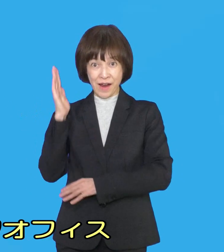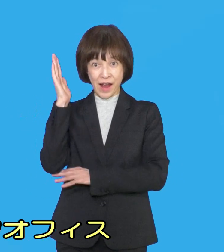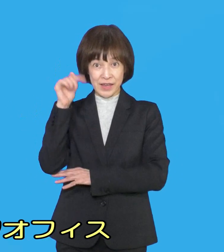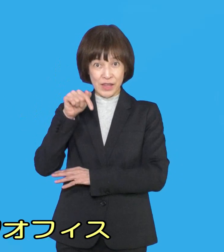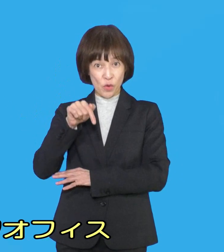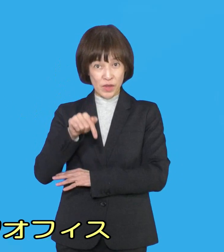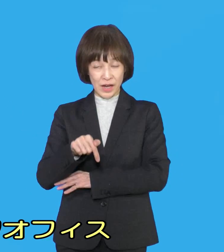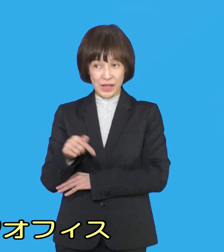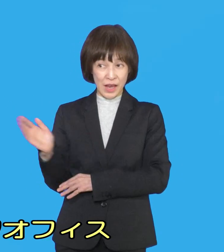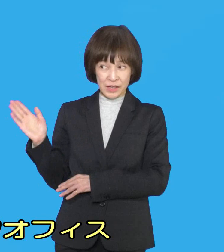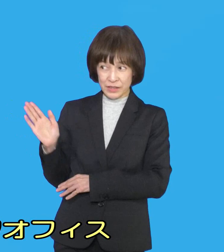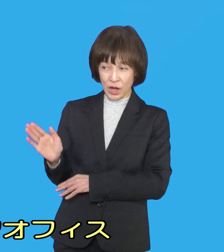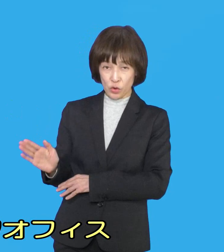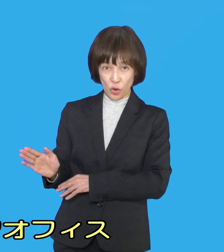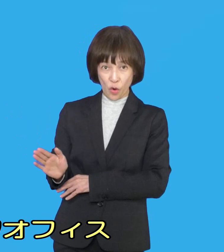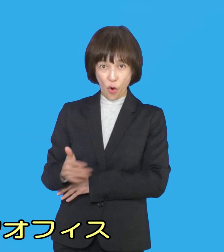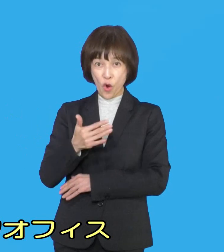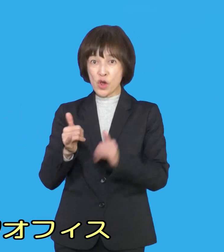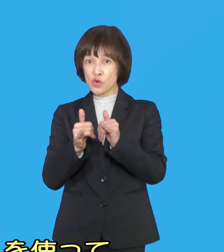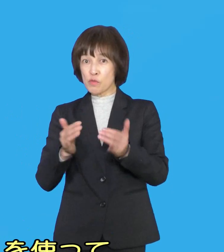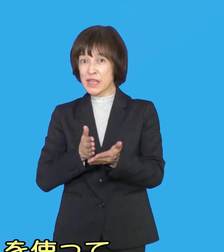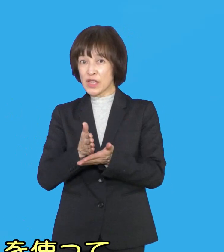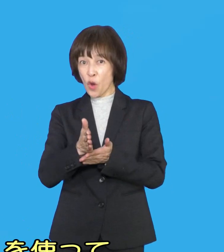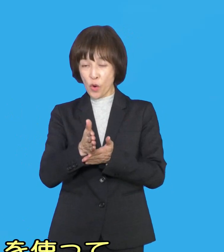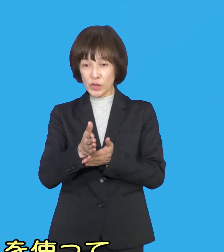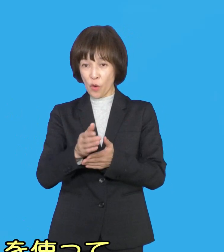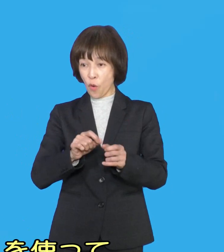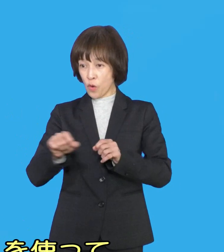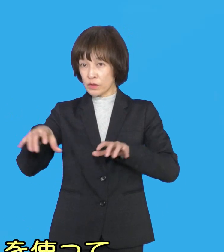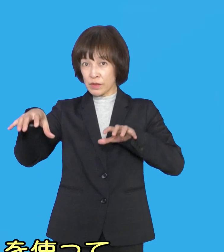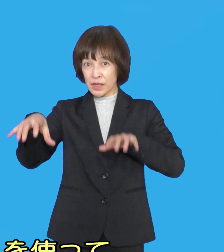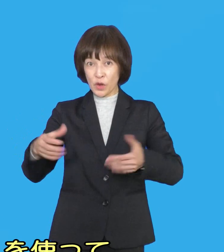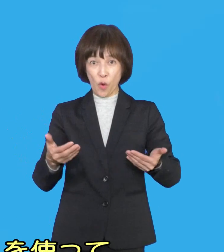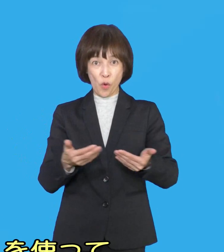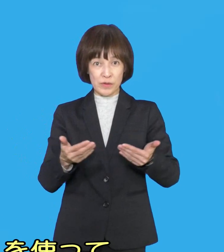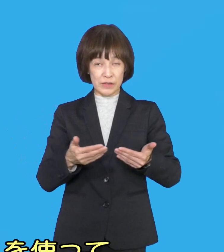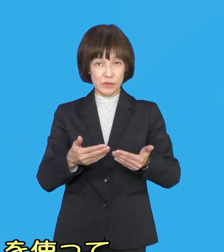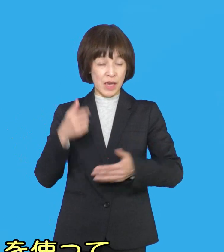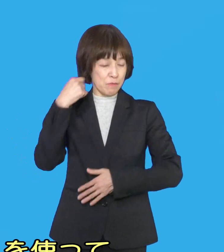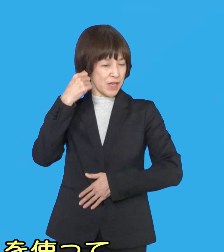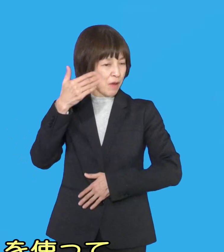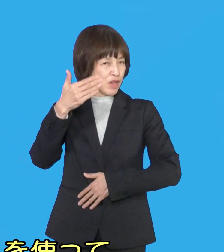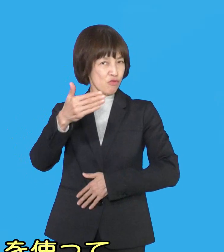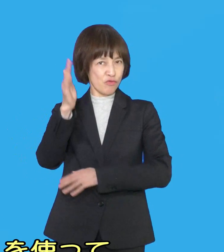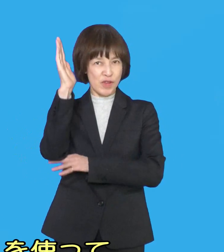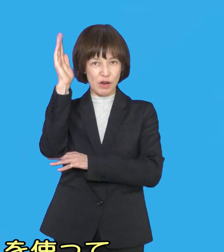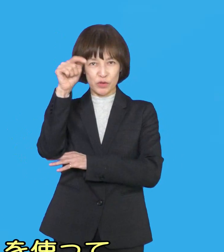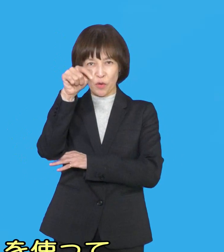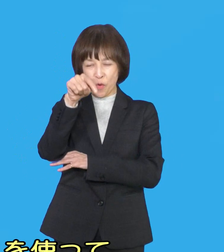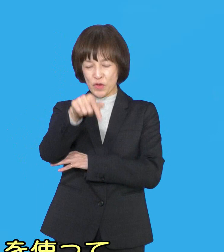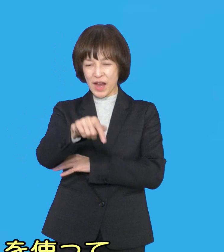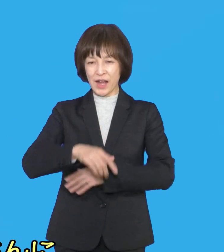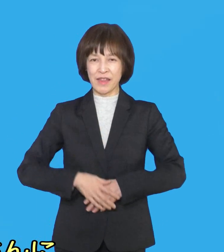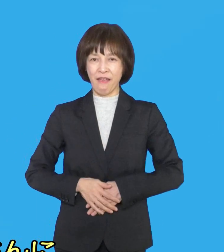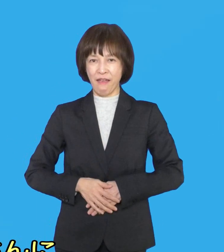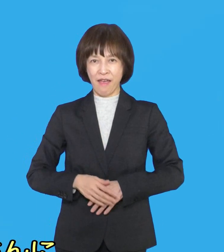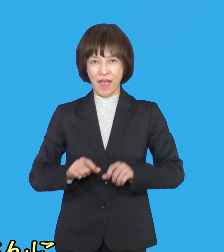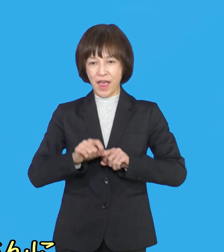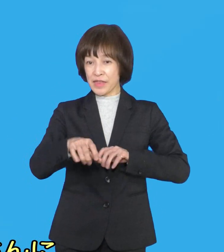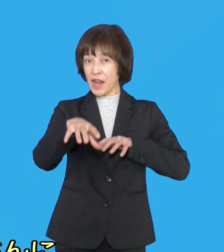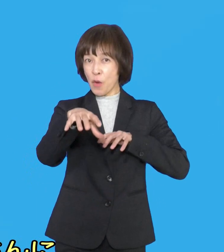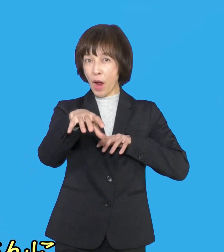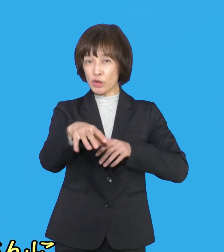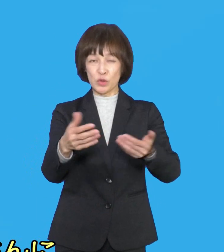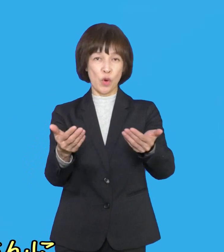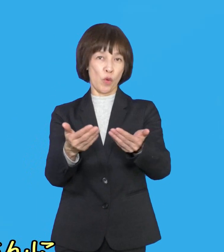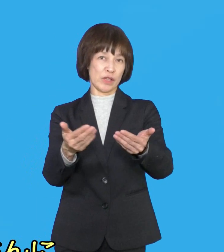区民用のテレワークオフィスということで、南区役所の中にですねテレワークオフィスを使って区